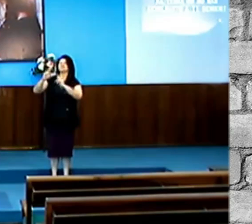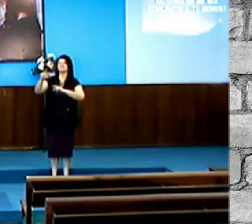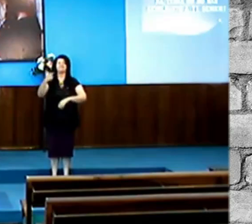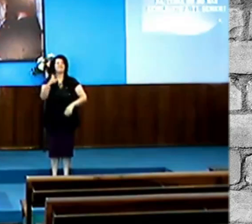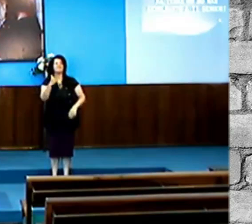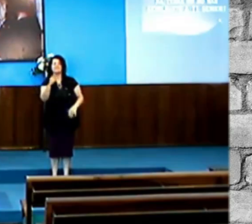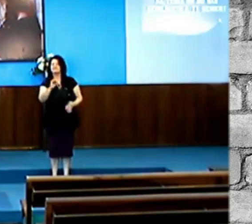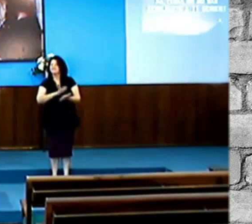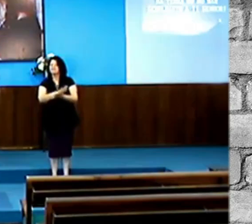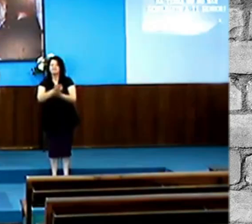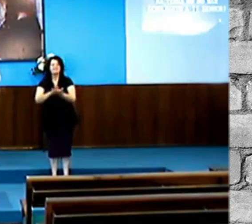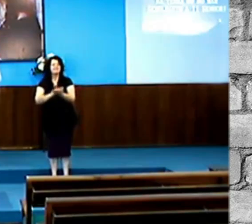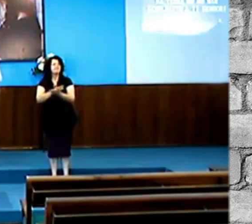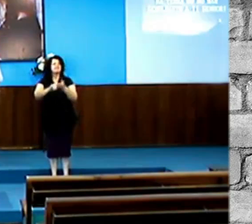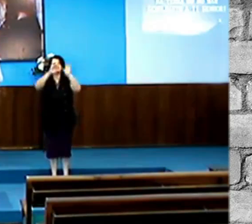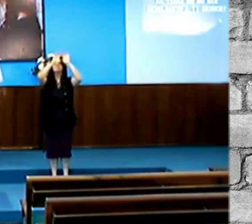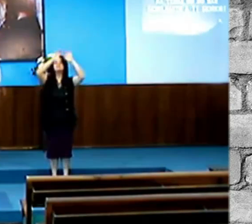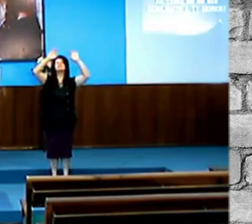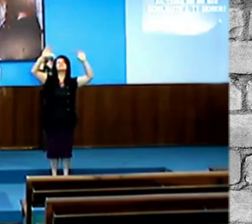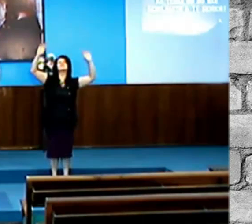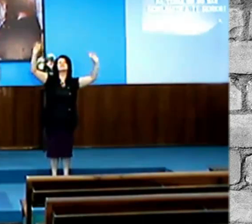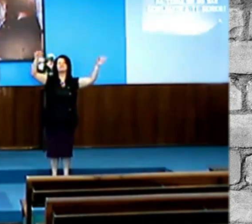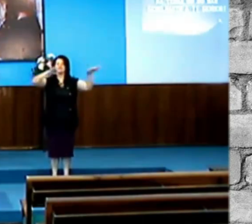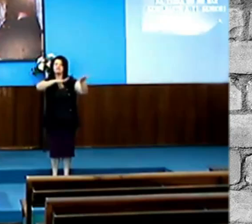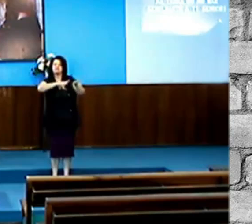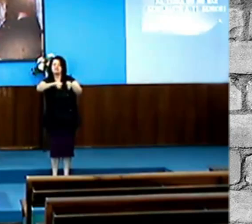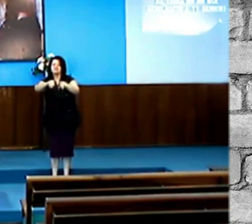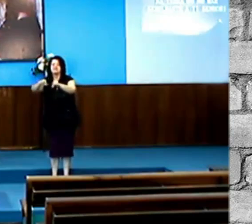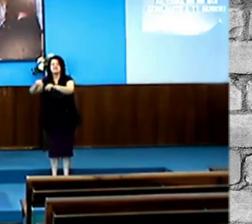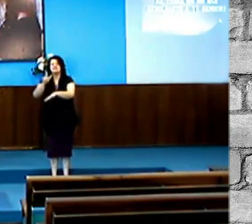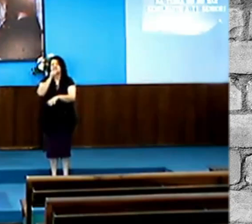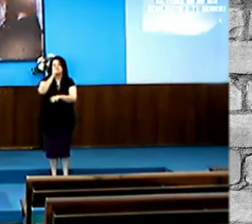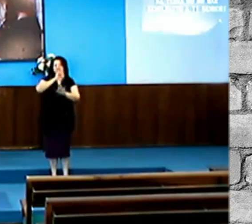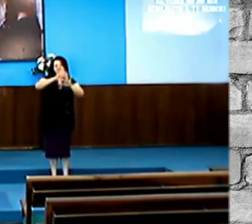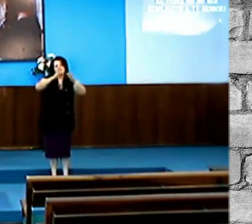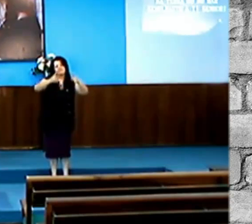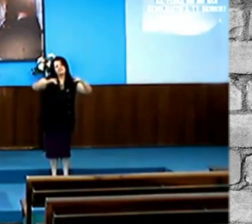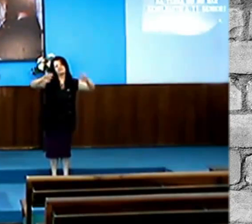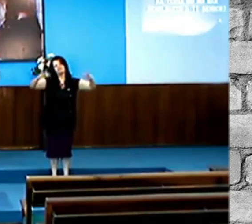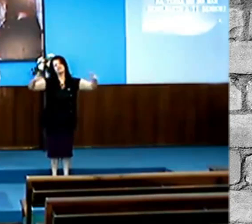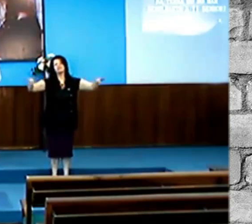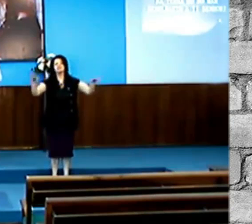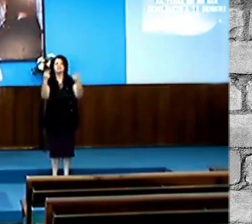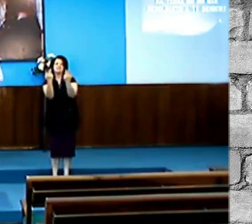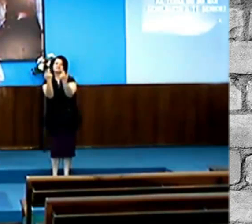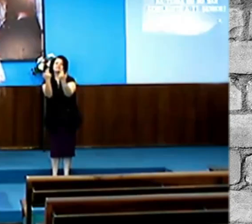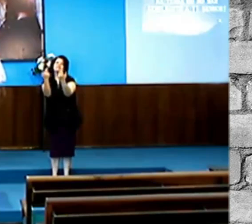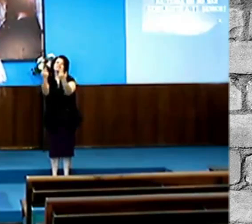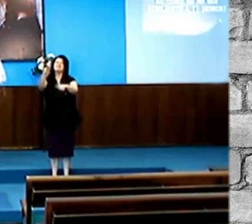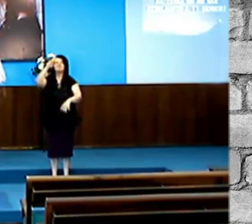Não há nada no céu, na terra ou no mar, semelhante a